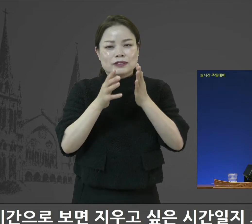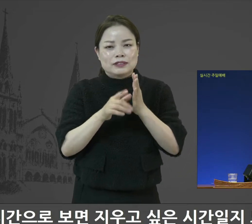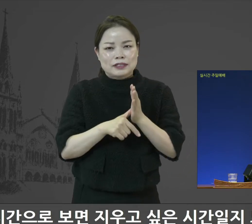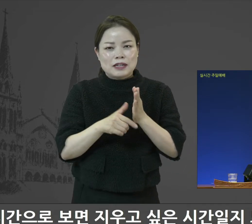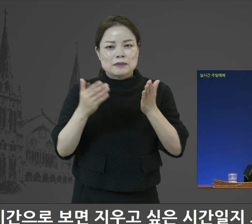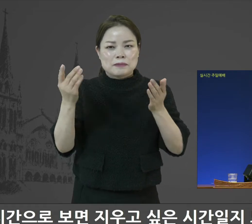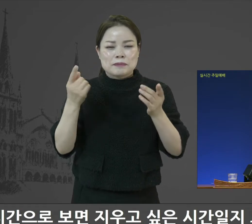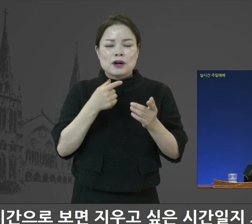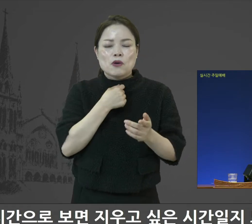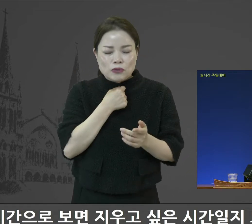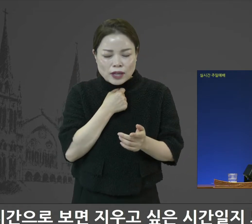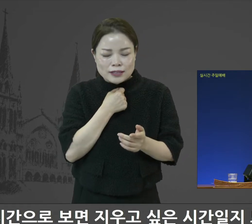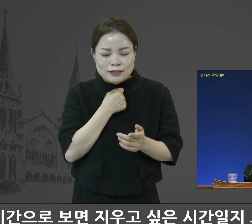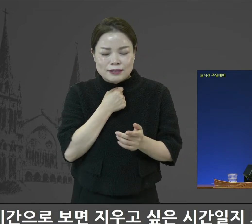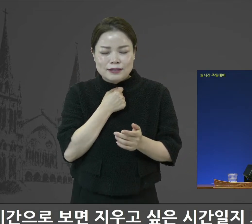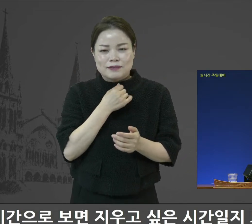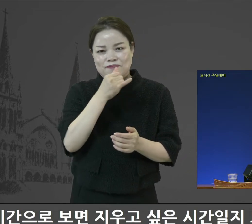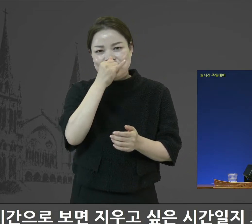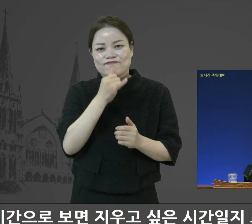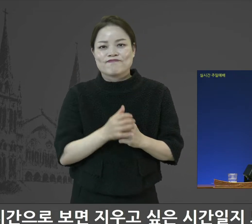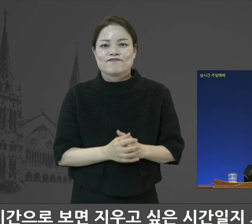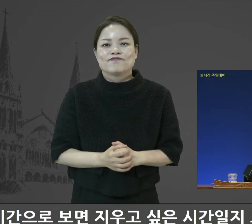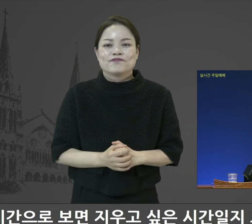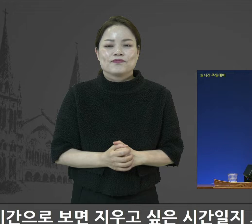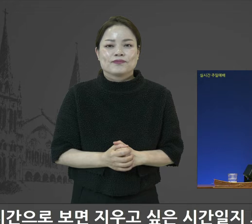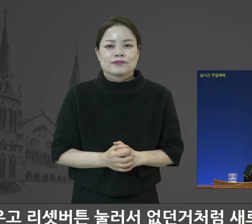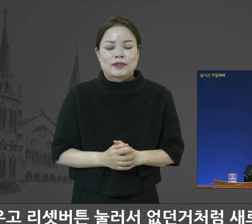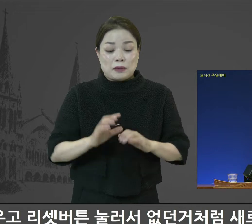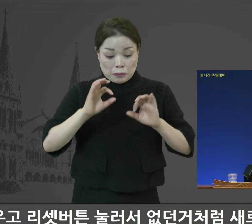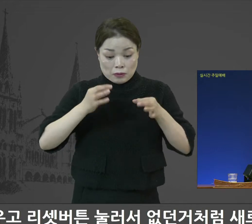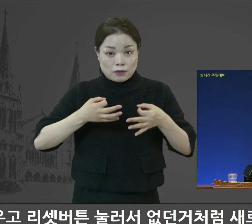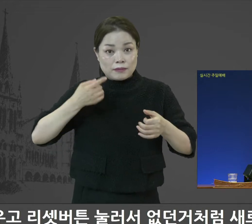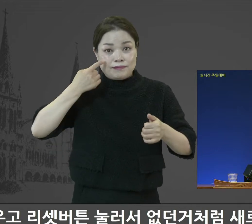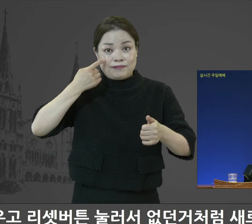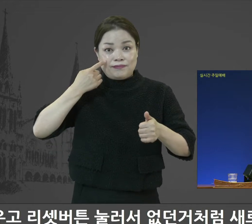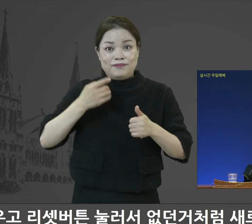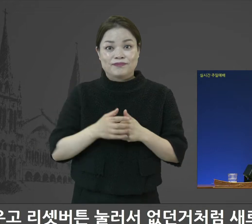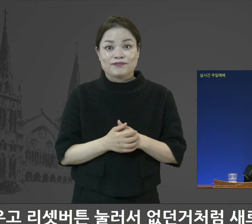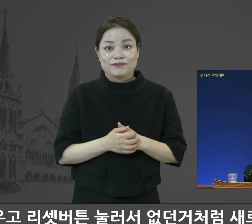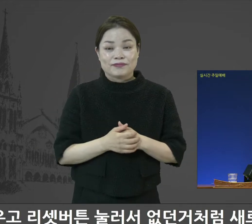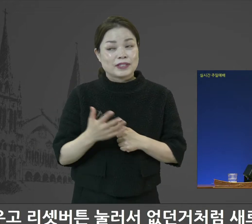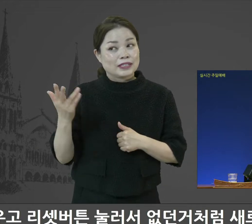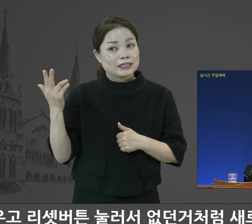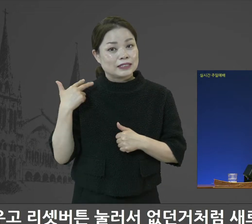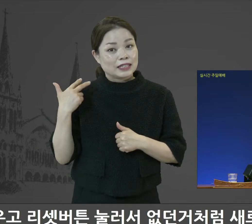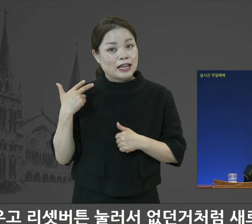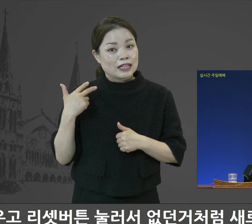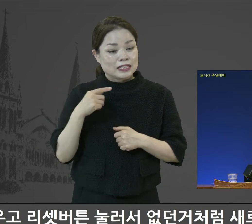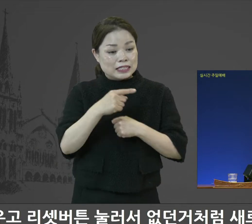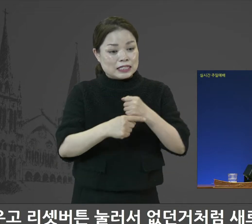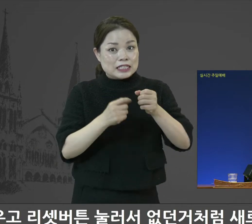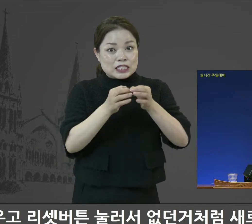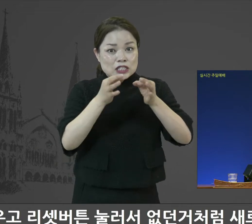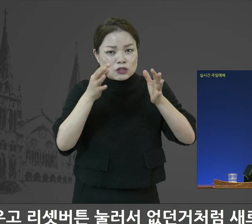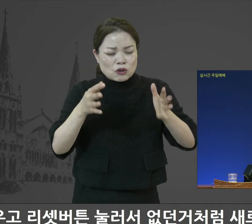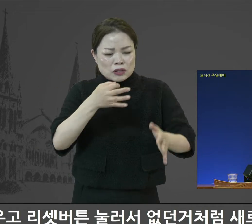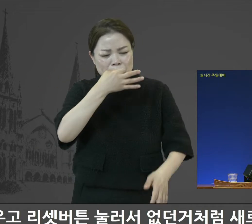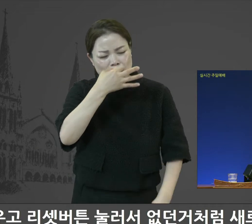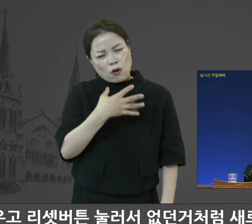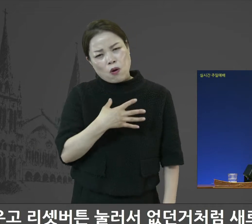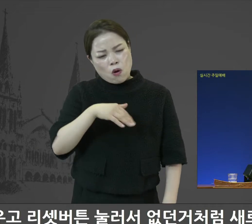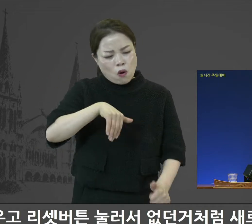맞이하고 싶은 분들이 제법 있겠죠? 근데 돌아보십시오. 지난 한 해 동안 매우